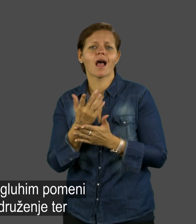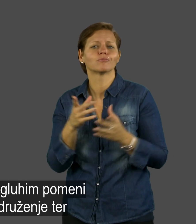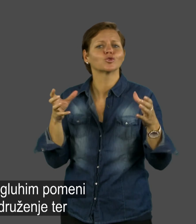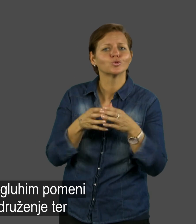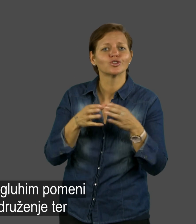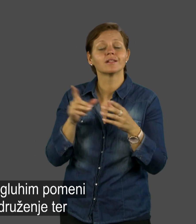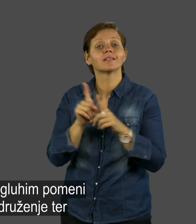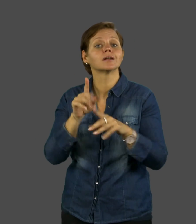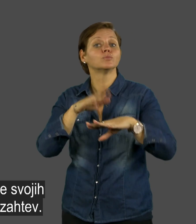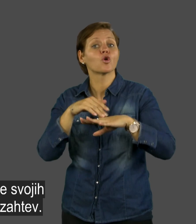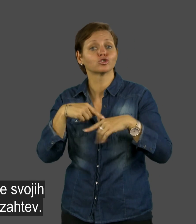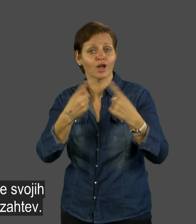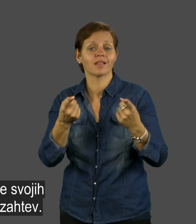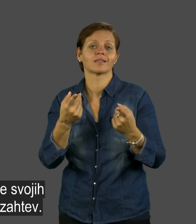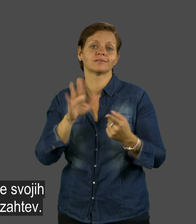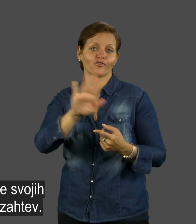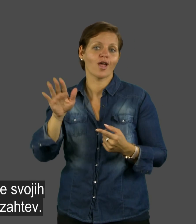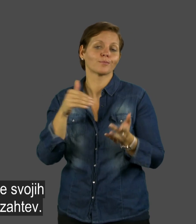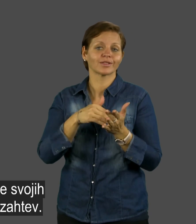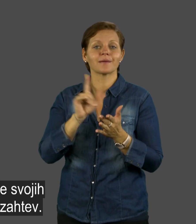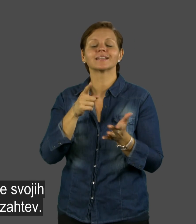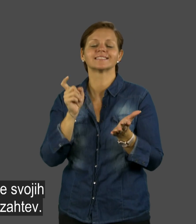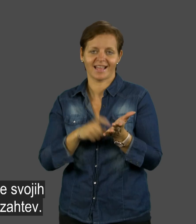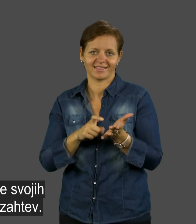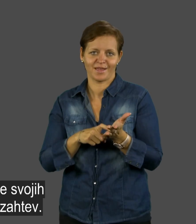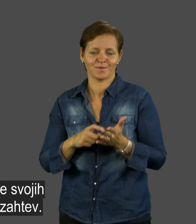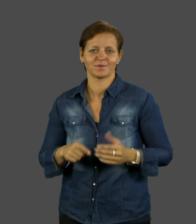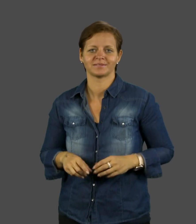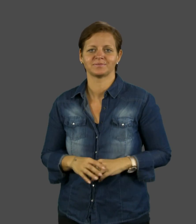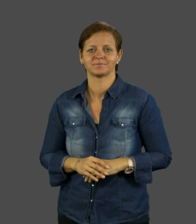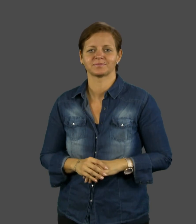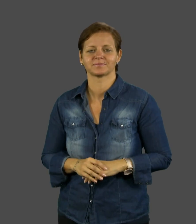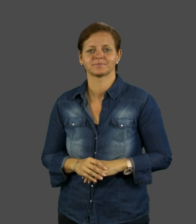za druženje ter sporočanje svojih potreb in zahtev.